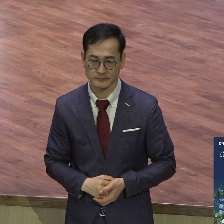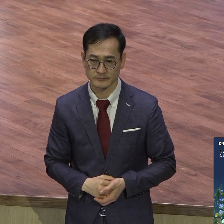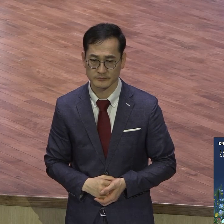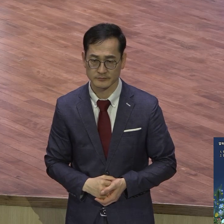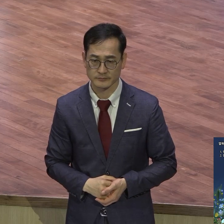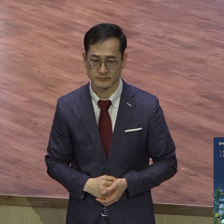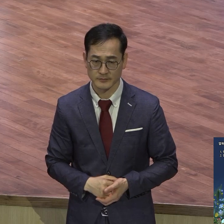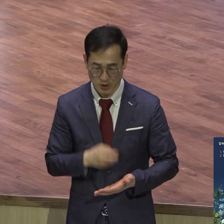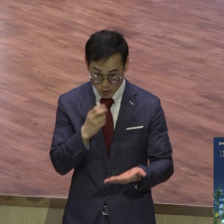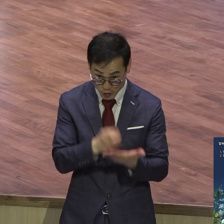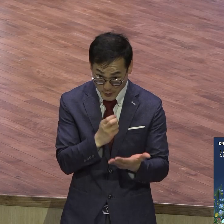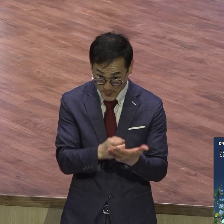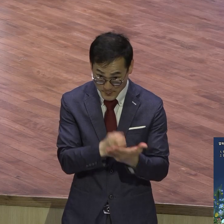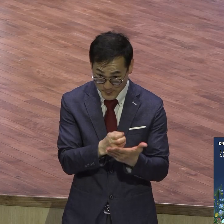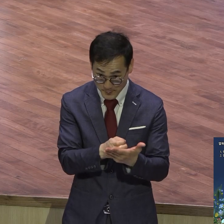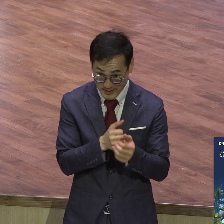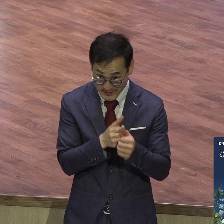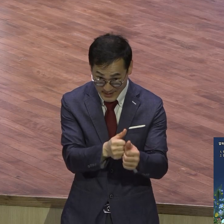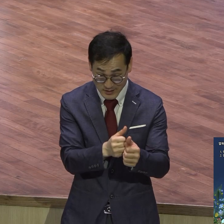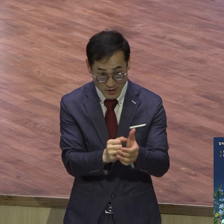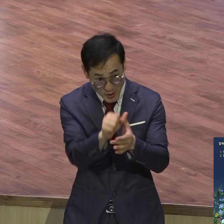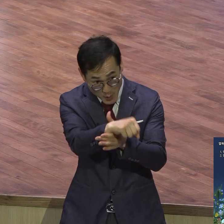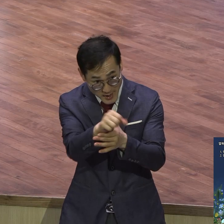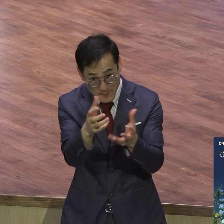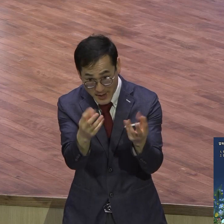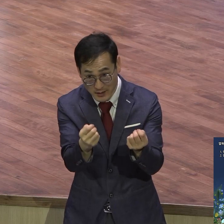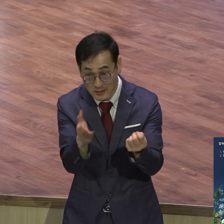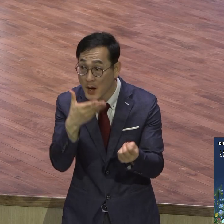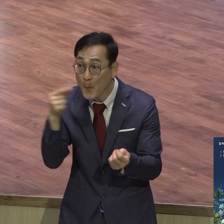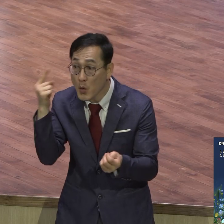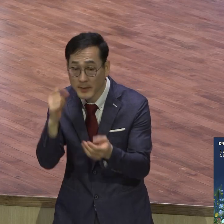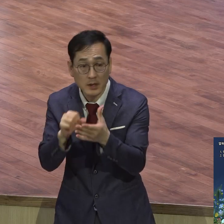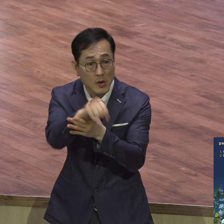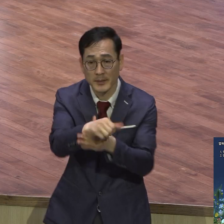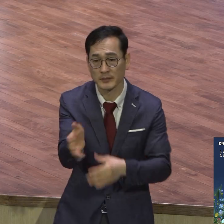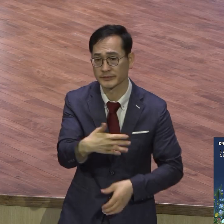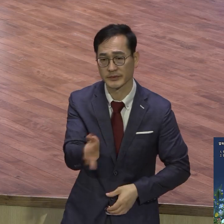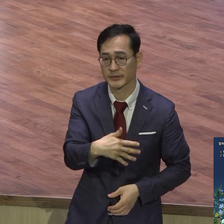많이 있습니다. 많지요. 그런데 복음의 열매는 없어요.